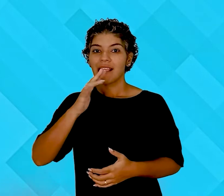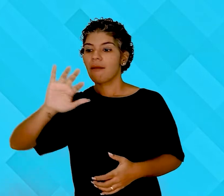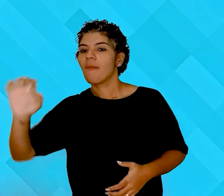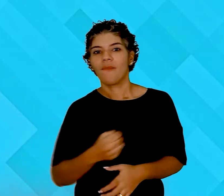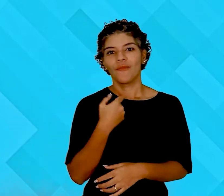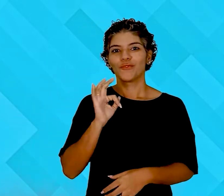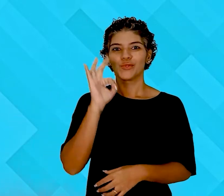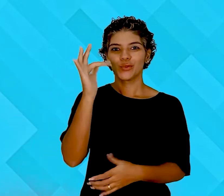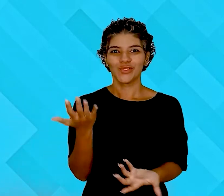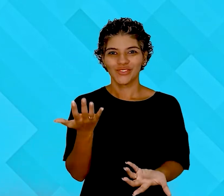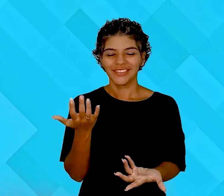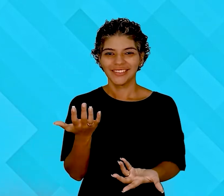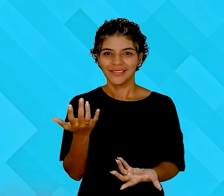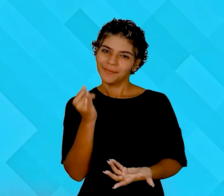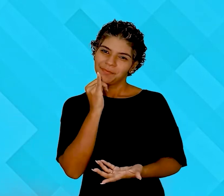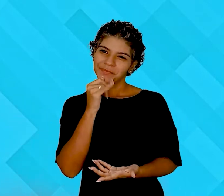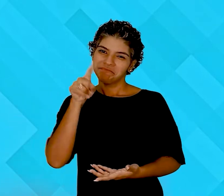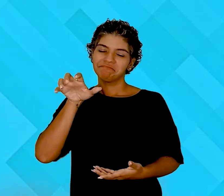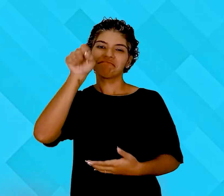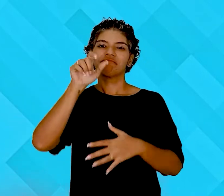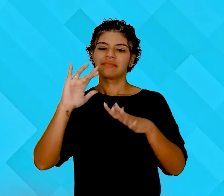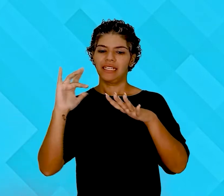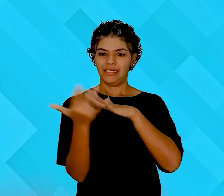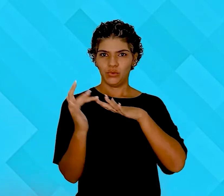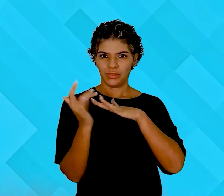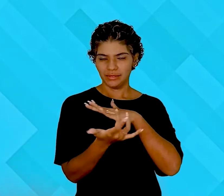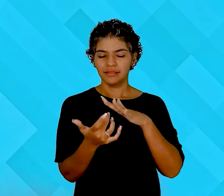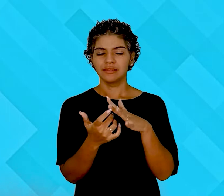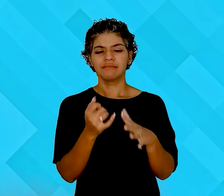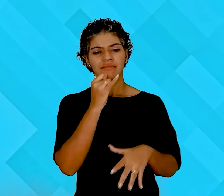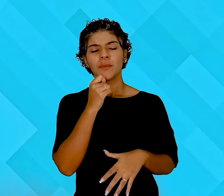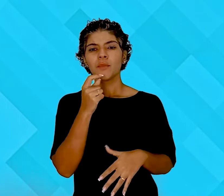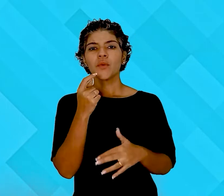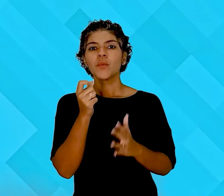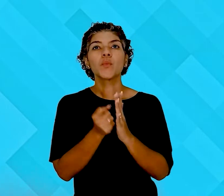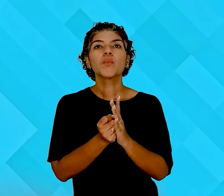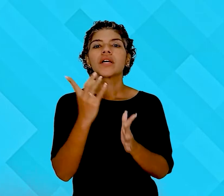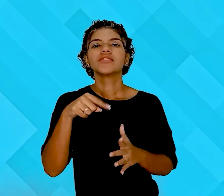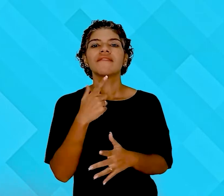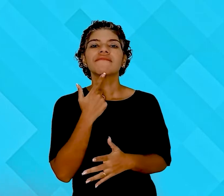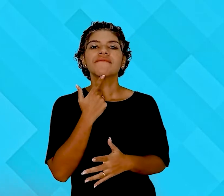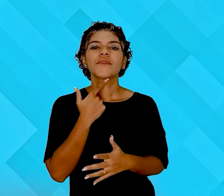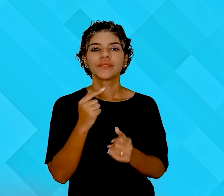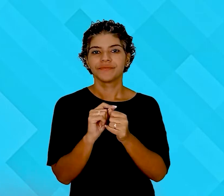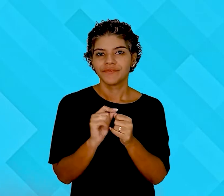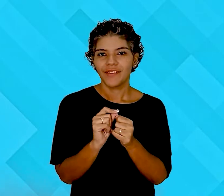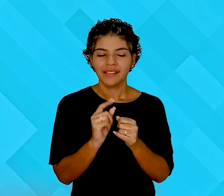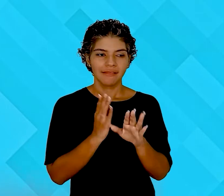de fazer, de comprar, de ler, de assistir, porque a gente foi impactado por um conteúdo daquela